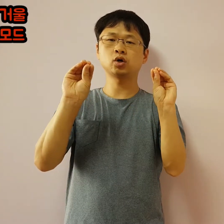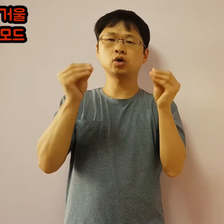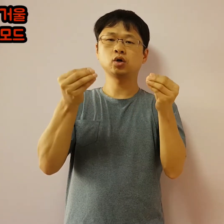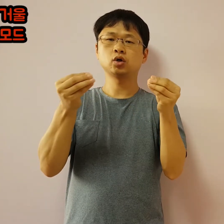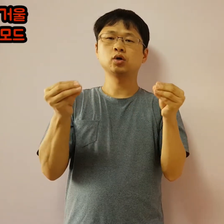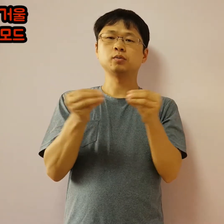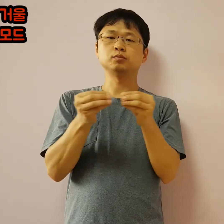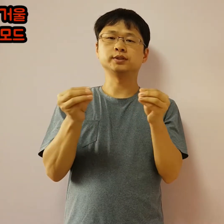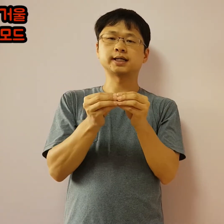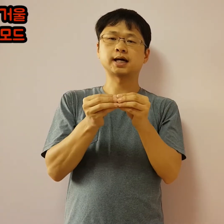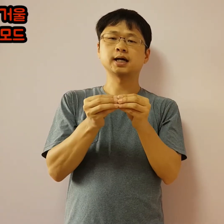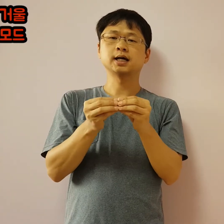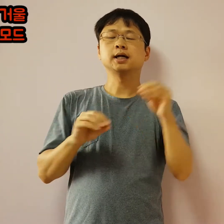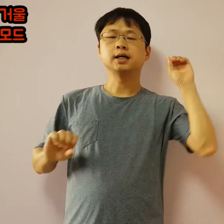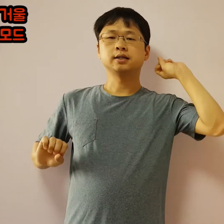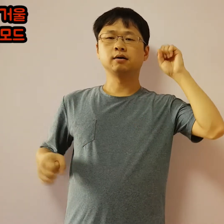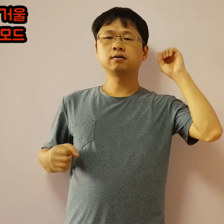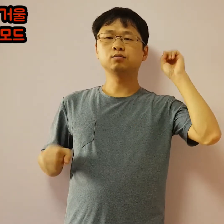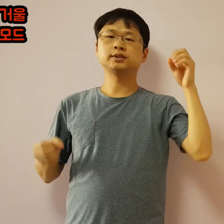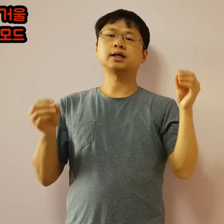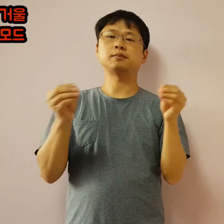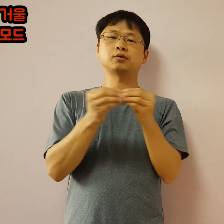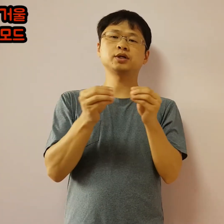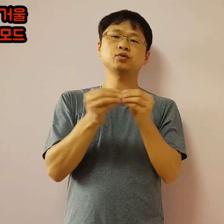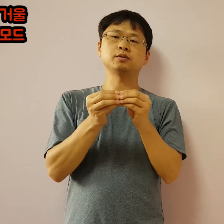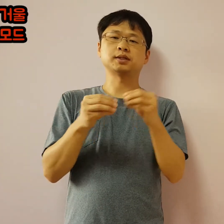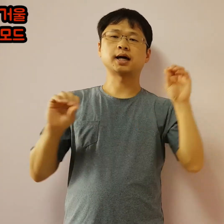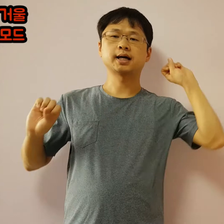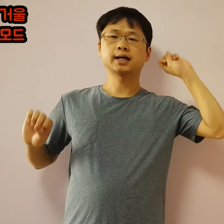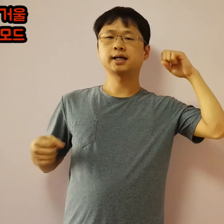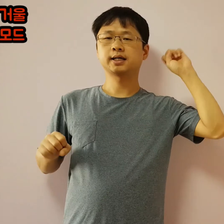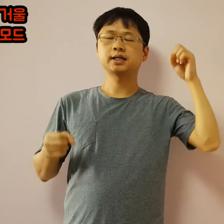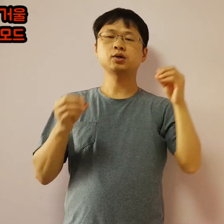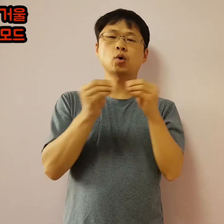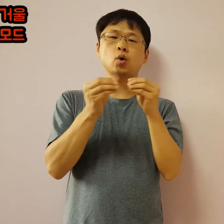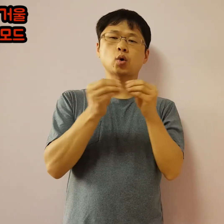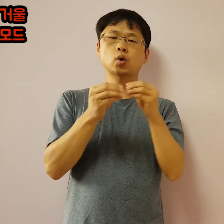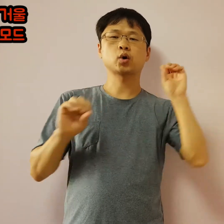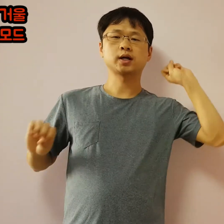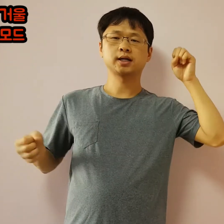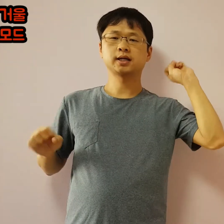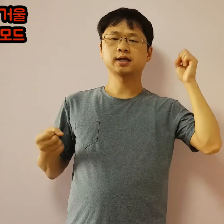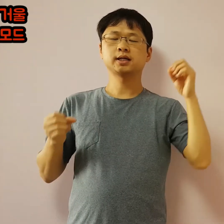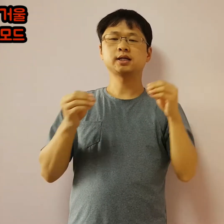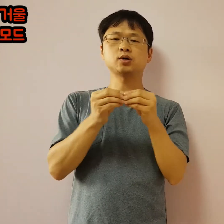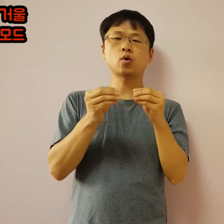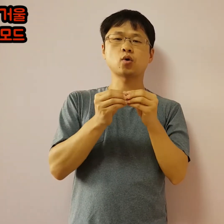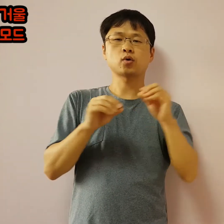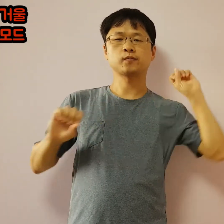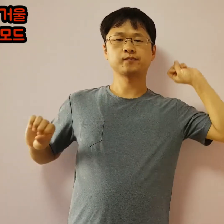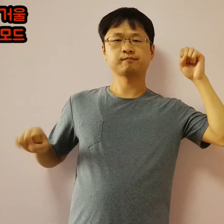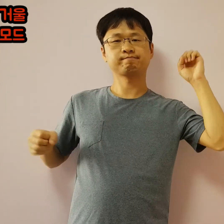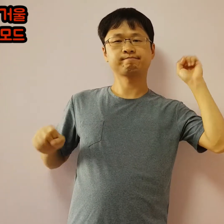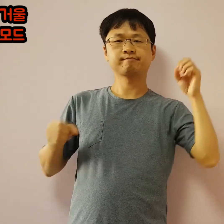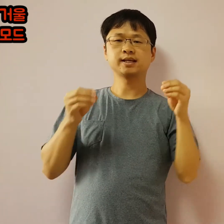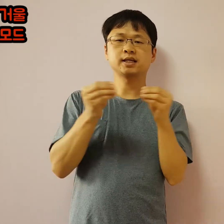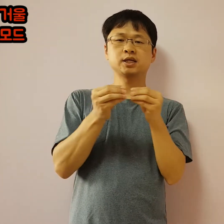수어죠. 문장. 연극 문장이 바로 희곡입니다. 희곡, 희곡,